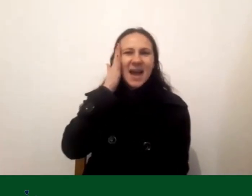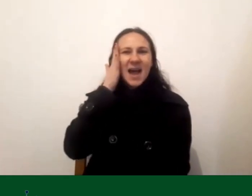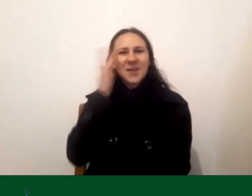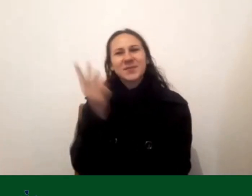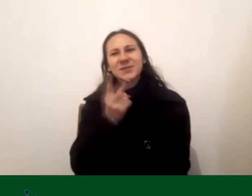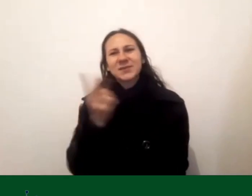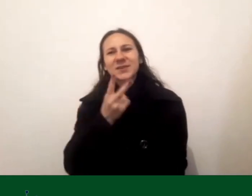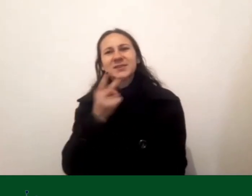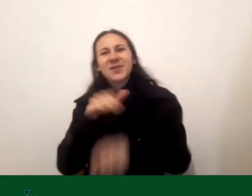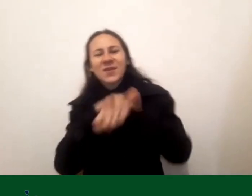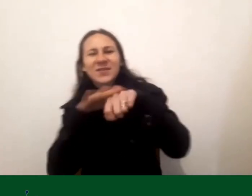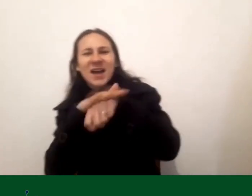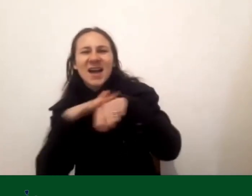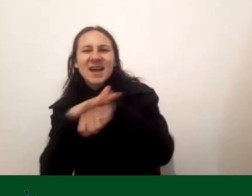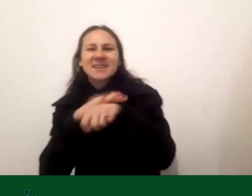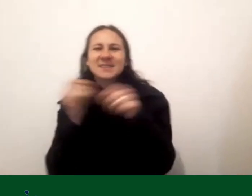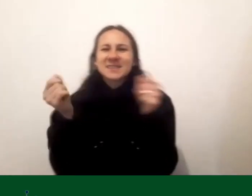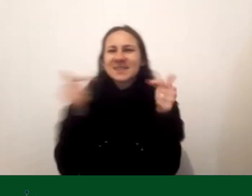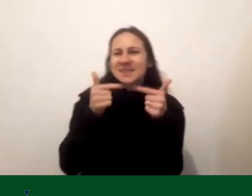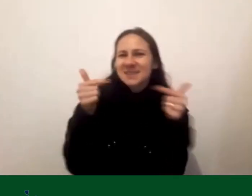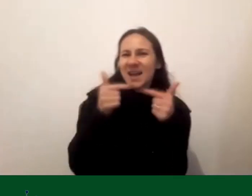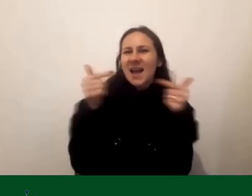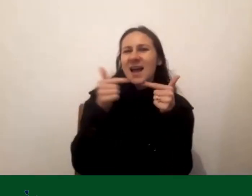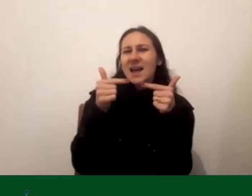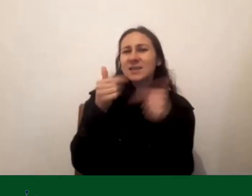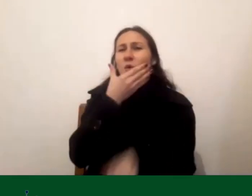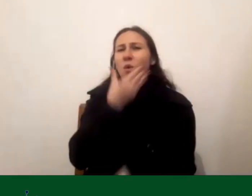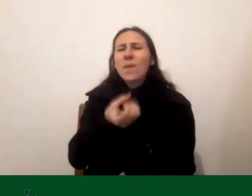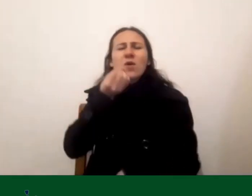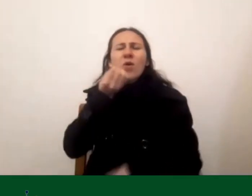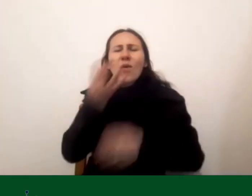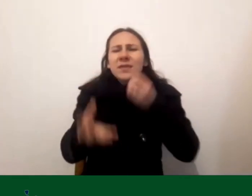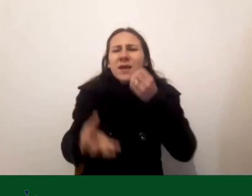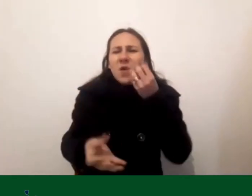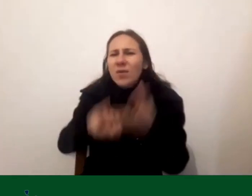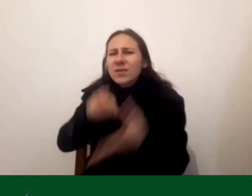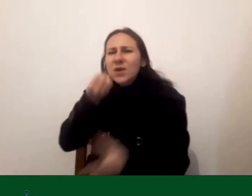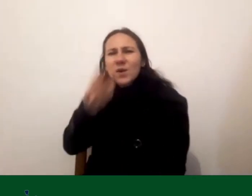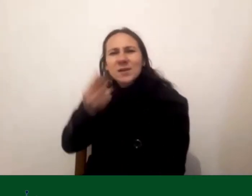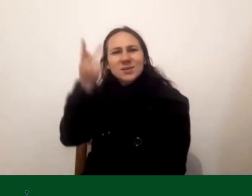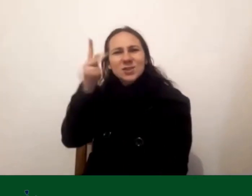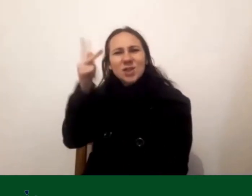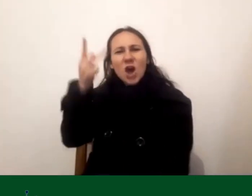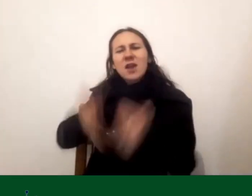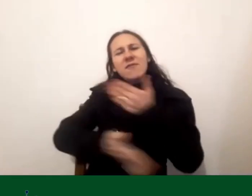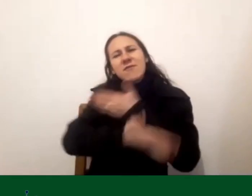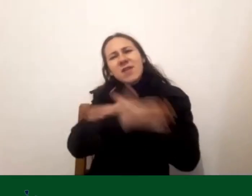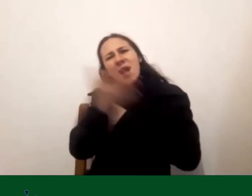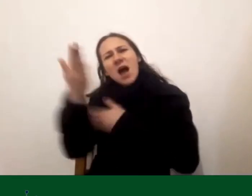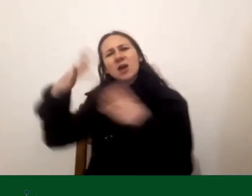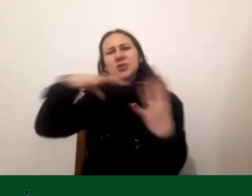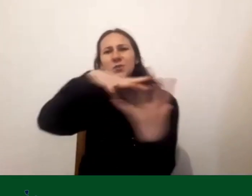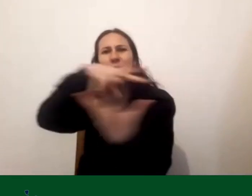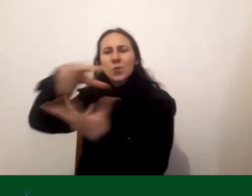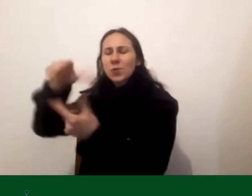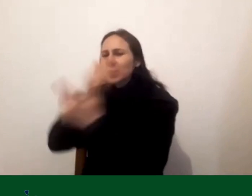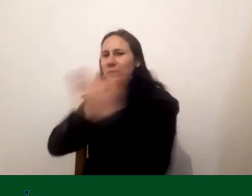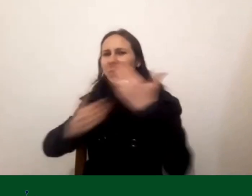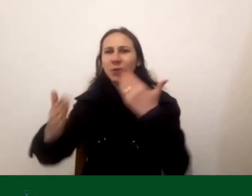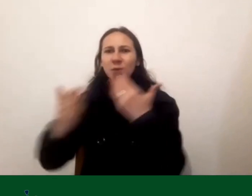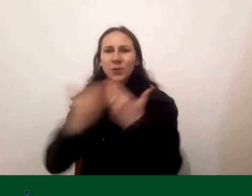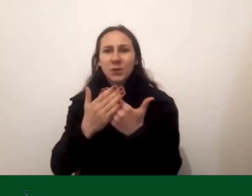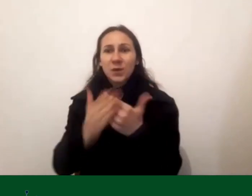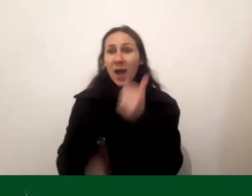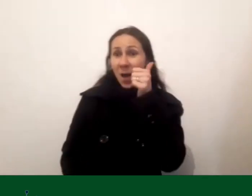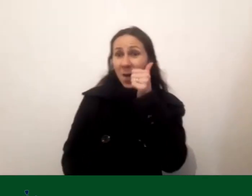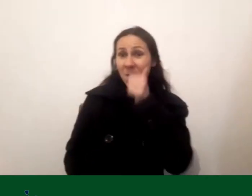E ele contou de todas as suas andanças pelo mundo, tudo que ele havia feito, suas aventuras, e ela lembrou até de